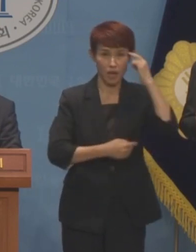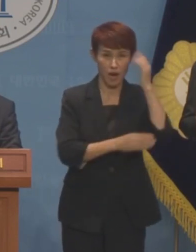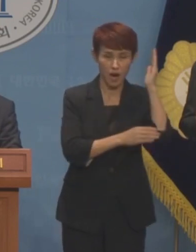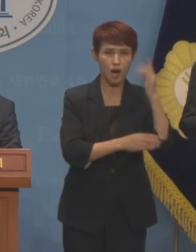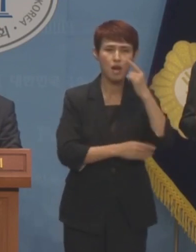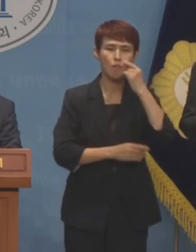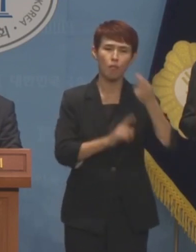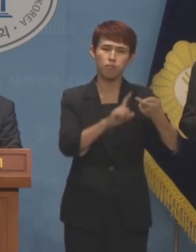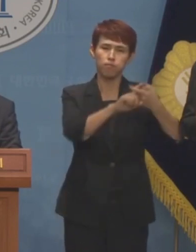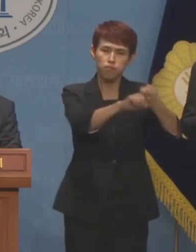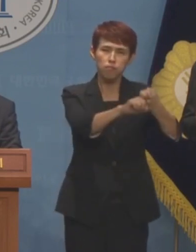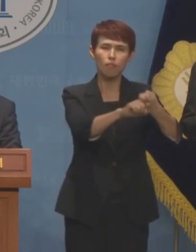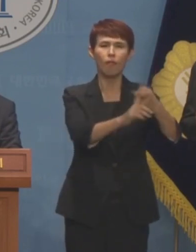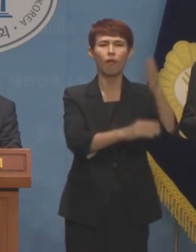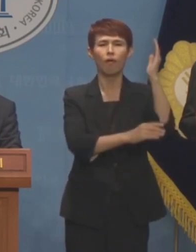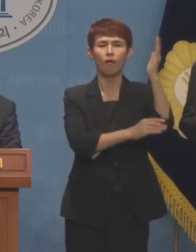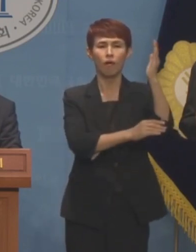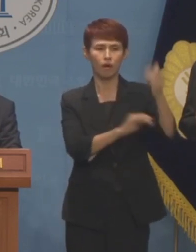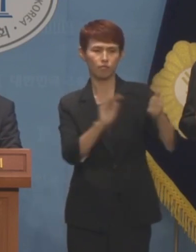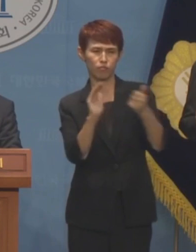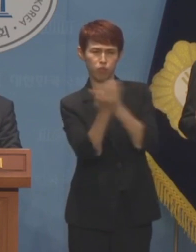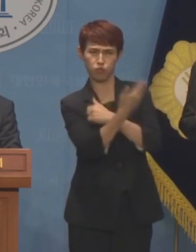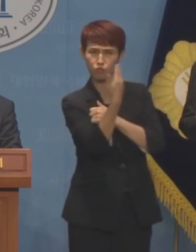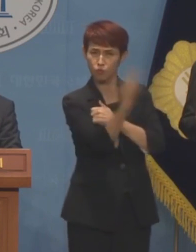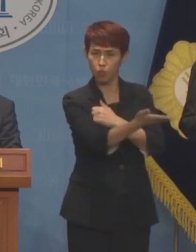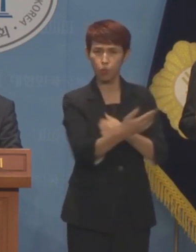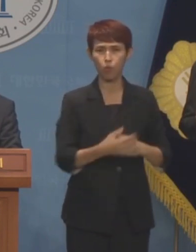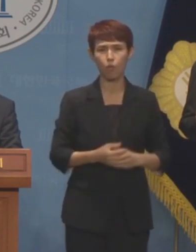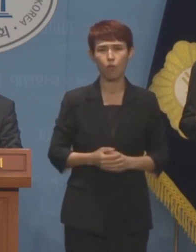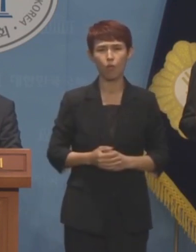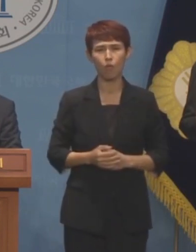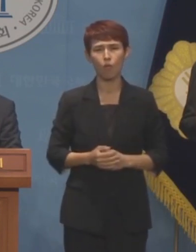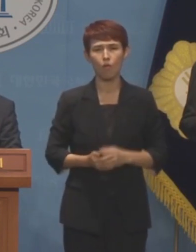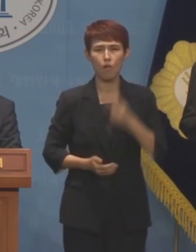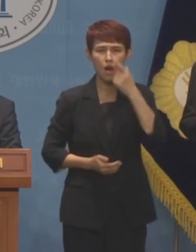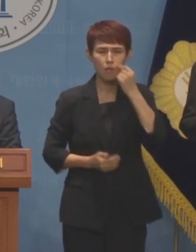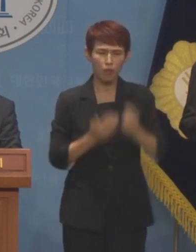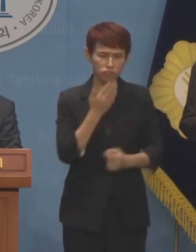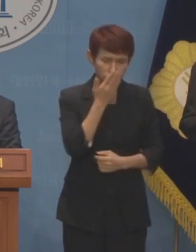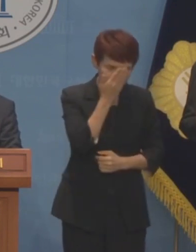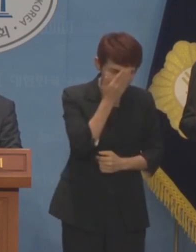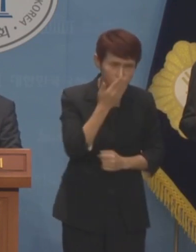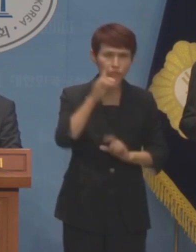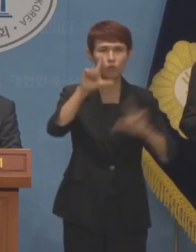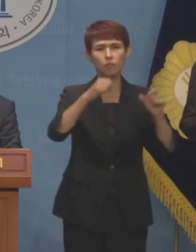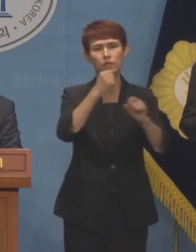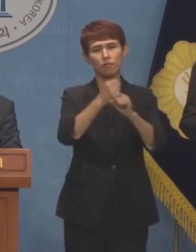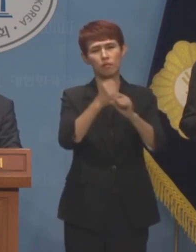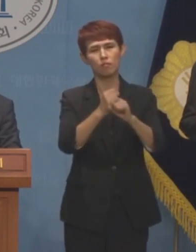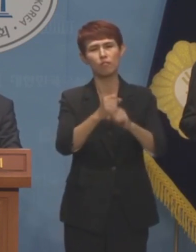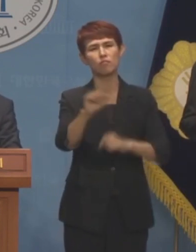세력의 비호를 넘어 대한민국을 숭일과 매국의 검은 그림자로 뒤덮으려고 하고 있습니다.